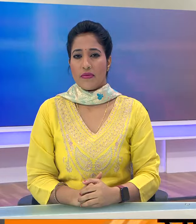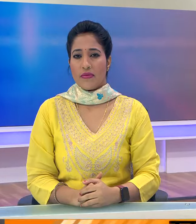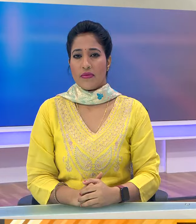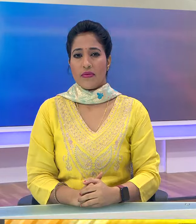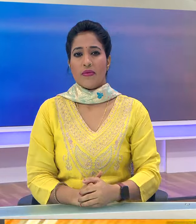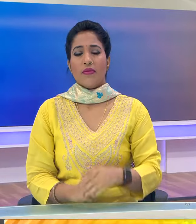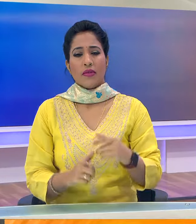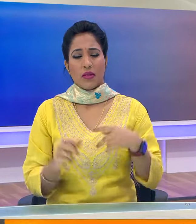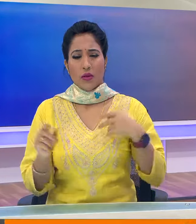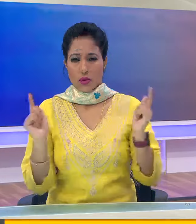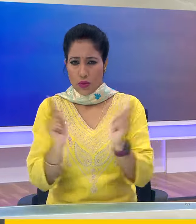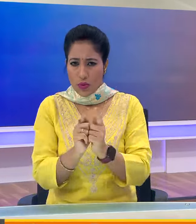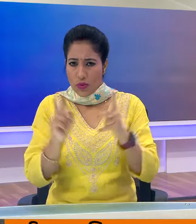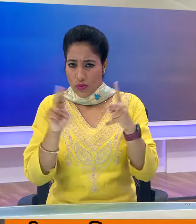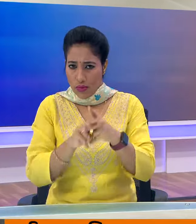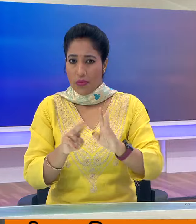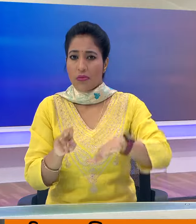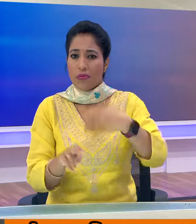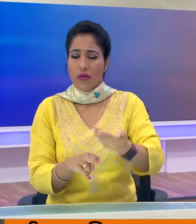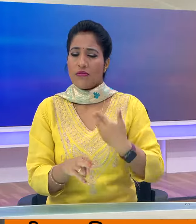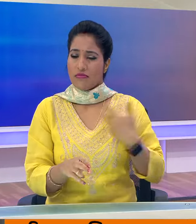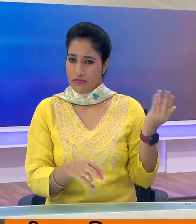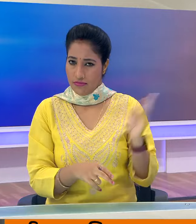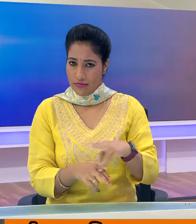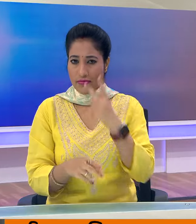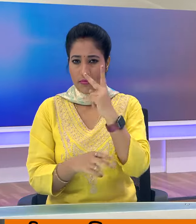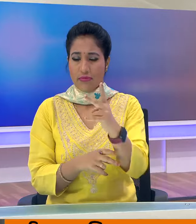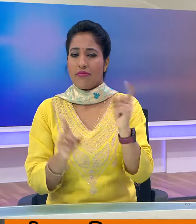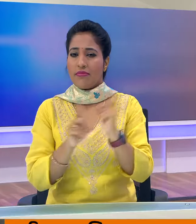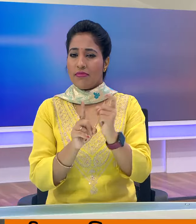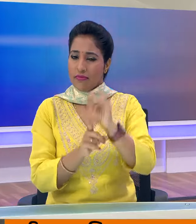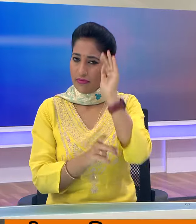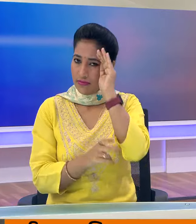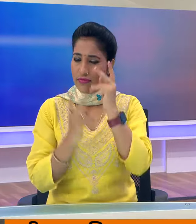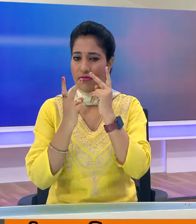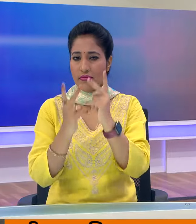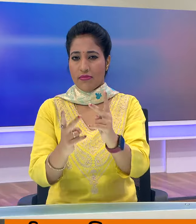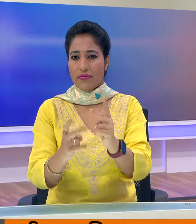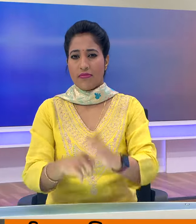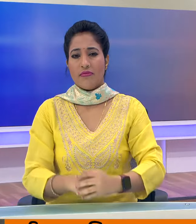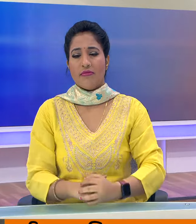और यहां लेते हैं एक छोटा सा ब्रेक, जल्द हाजिर होते हैं। आप देखते रहिए DD न्यूज।